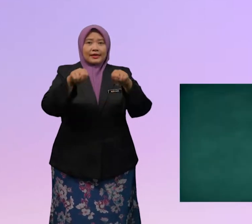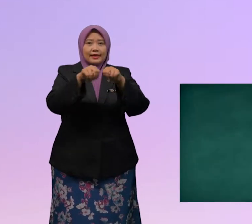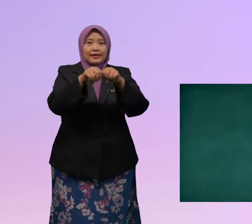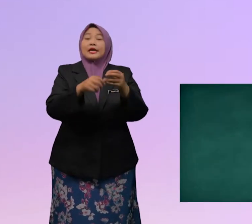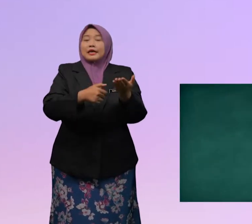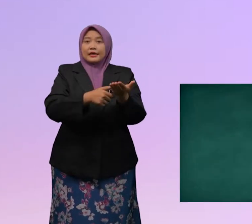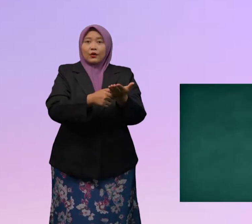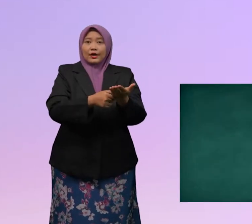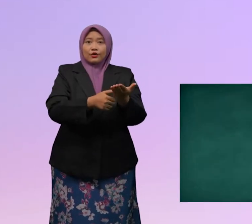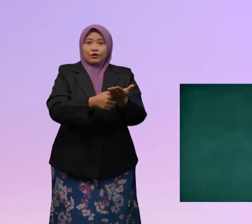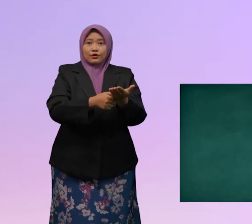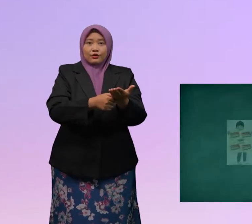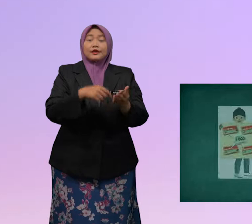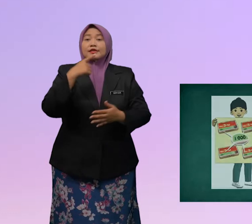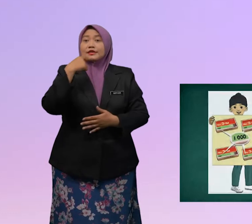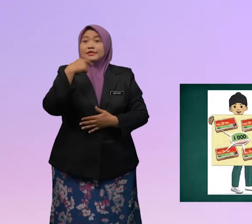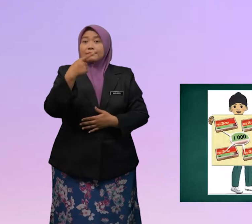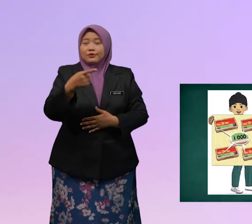nilai dawai kokot tersebut?